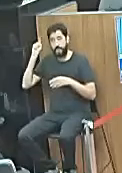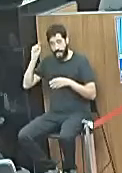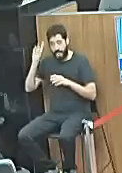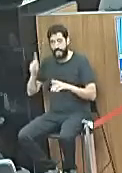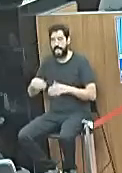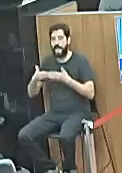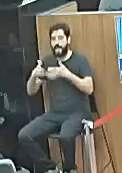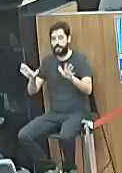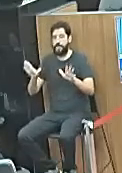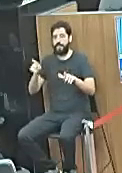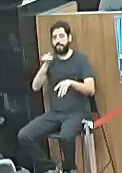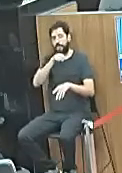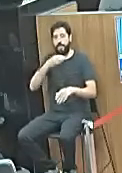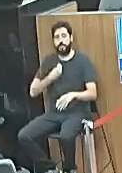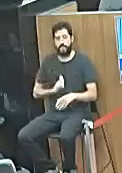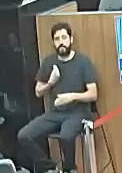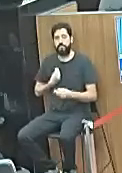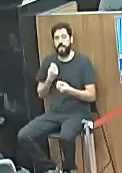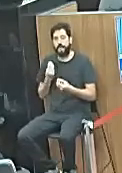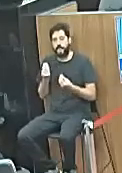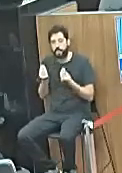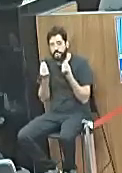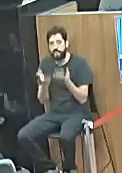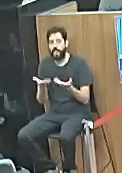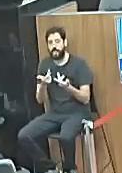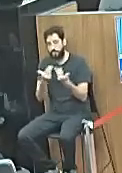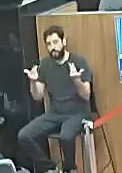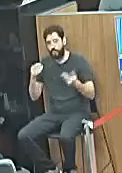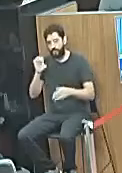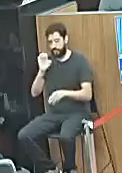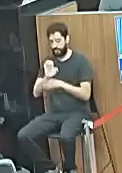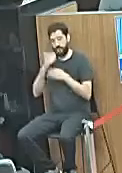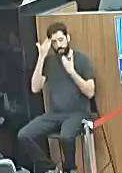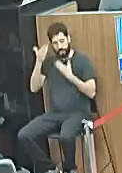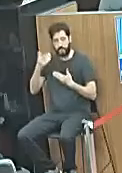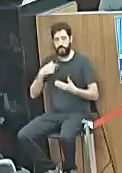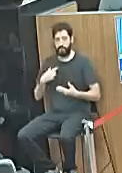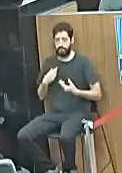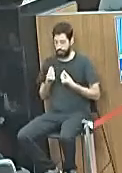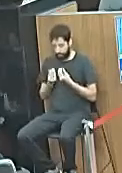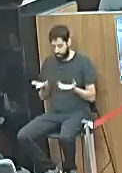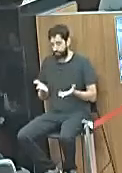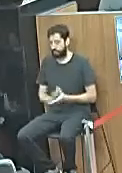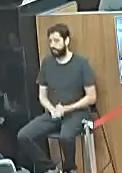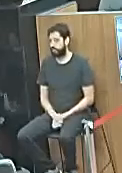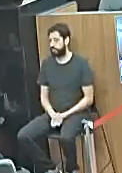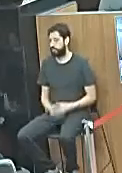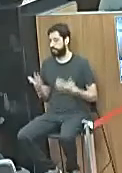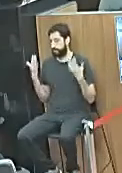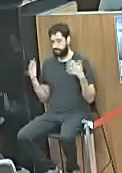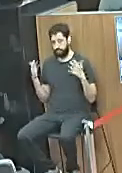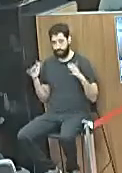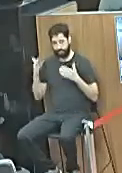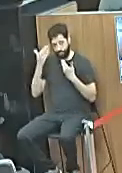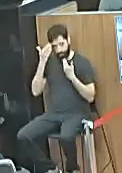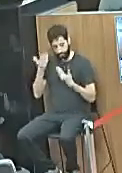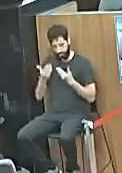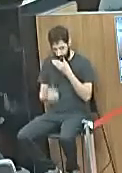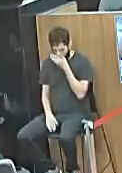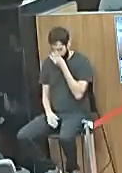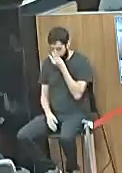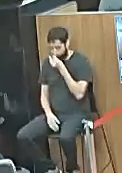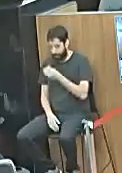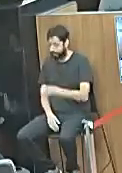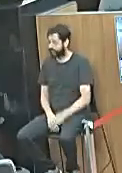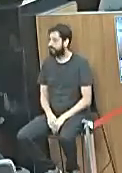participar e contribuir para as políticas públicas do nosso estado muito obrigado estamos à disposição muito obrigado edson